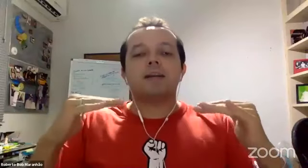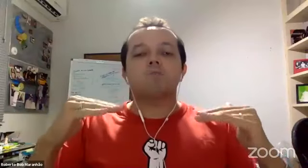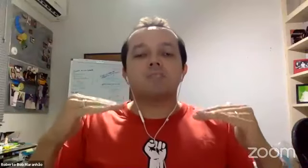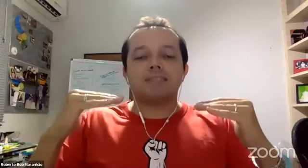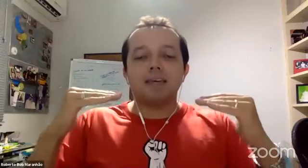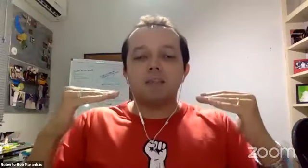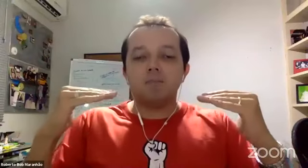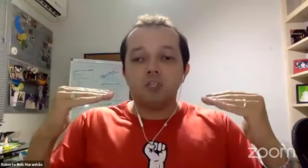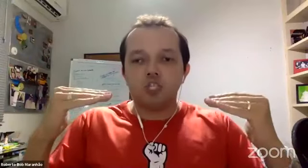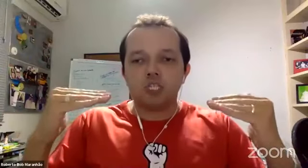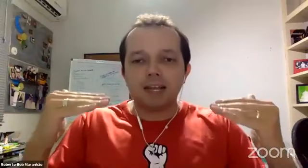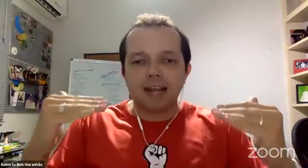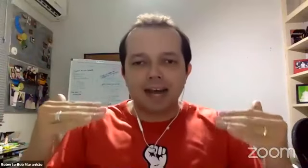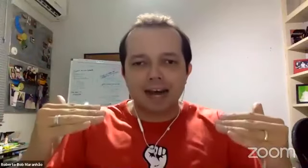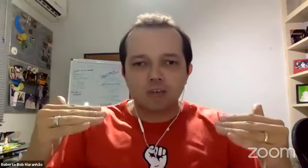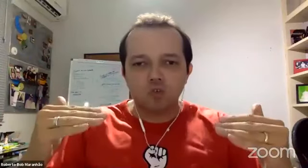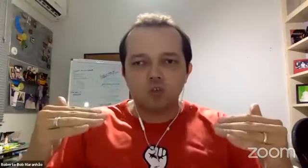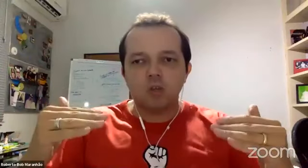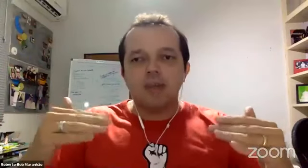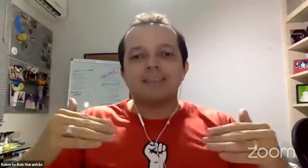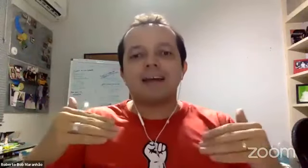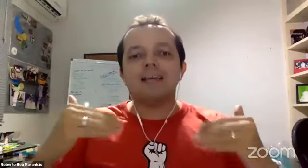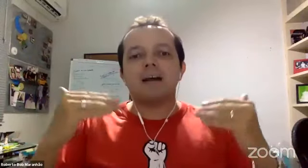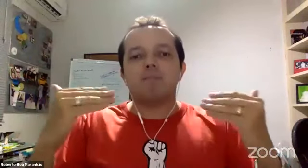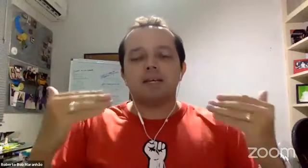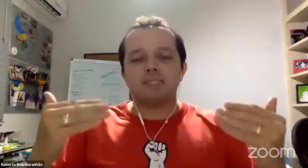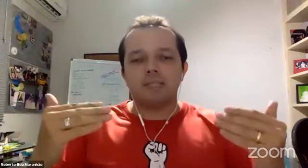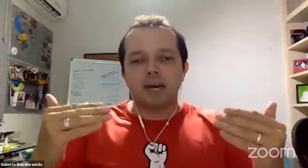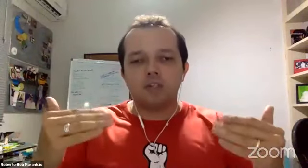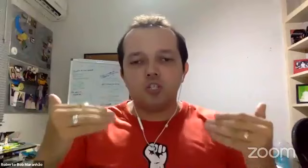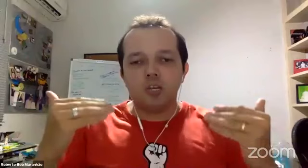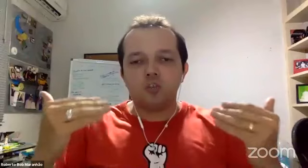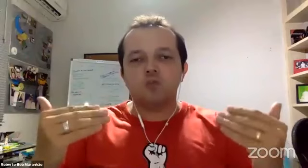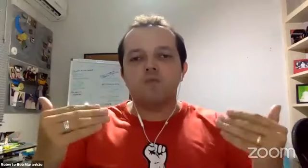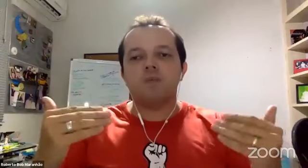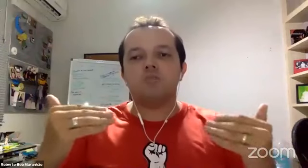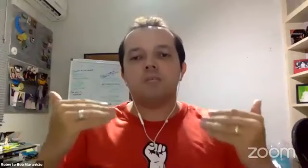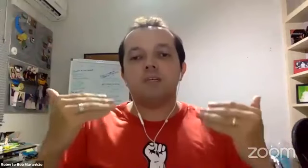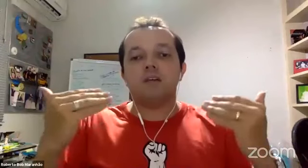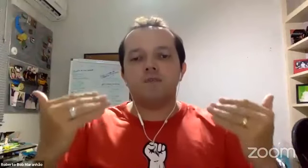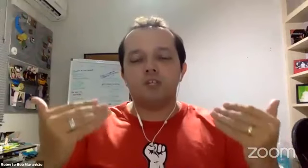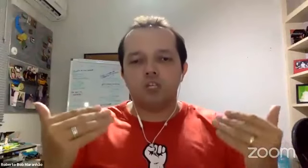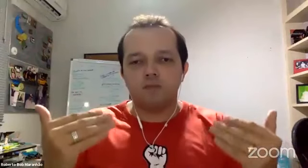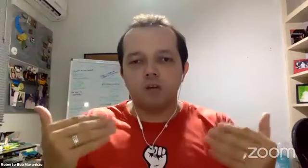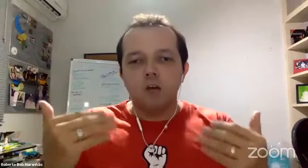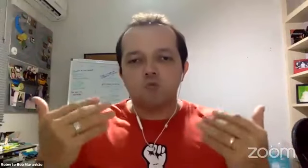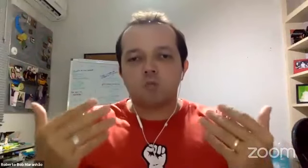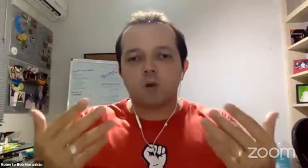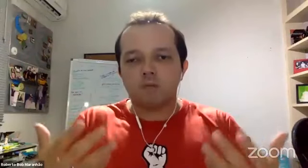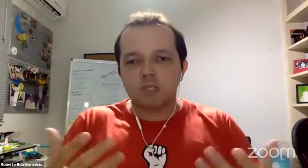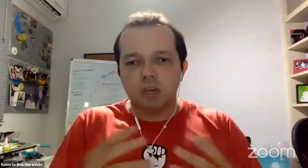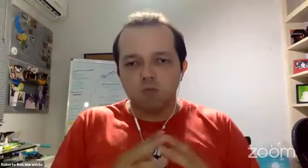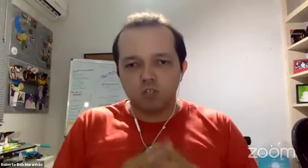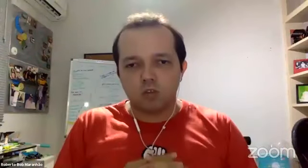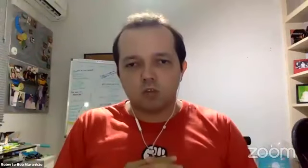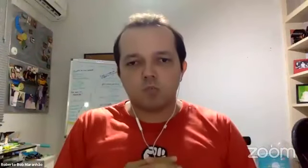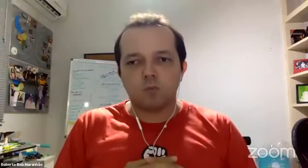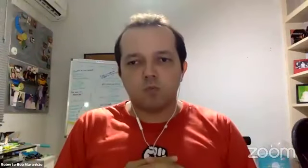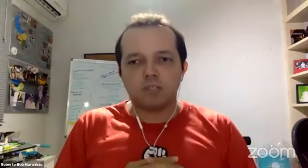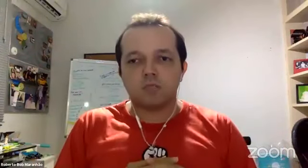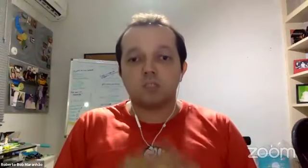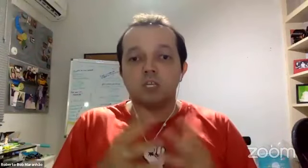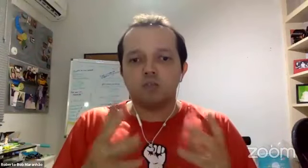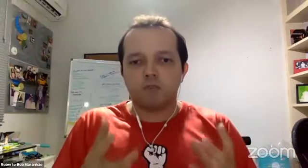nós ficaremos eternamente estancados na incapacidade de resolver de maneira efetiva os problemas de saúde da